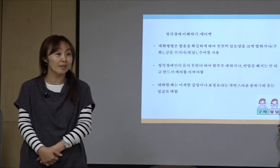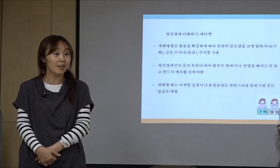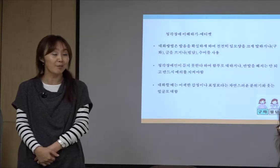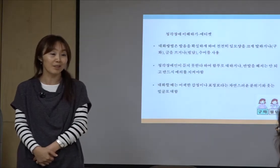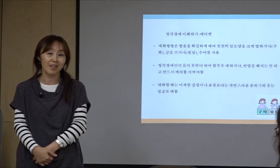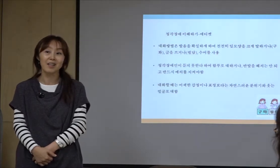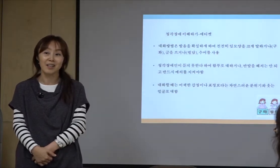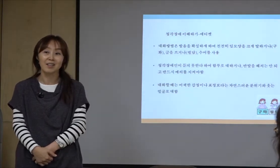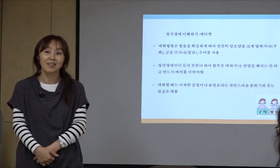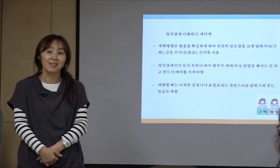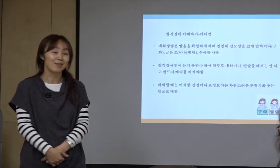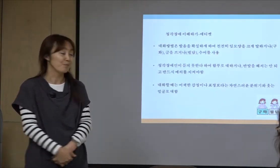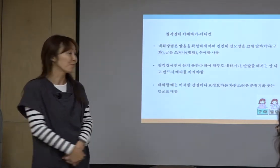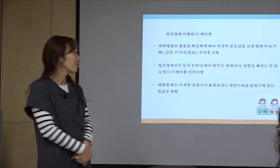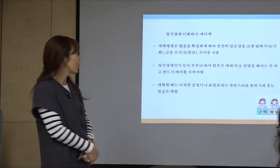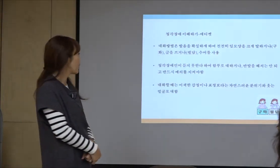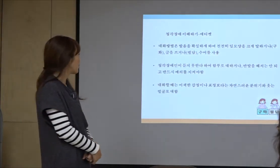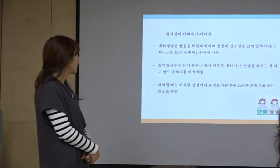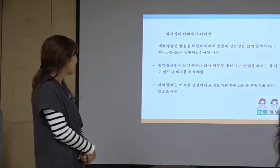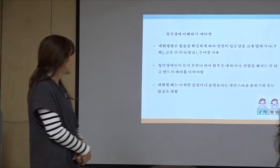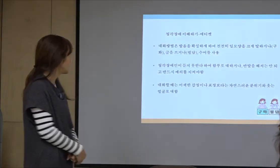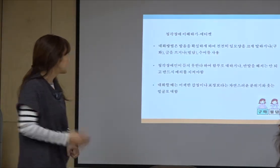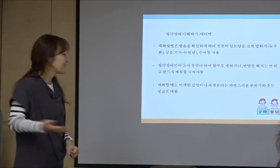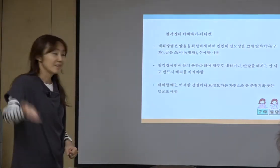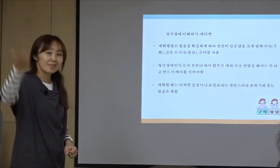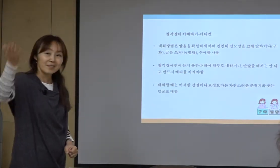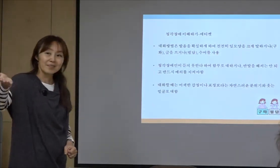막 이렇게 물어보기도 하고 그래요.